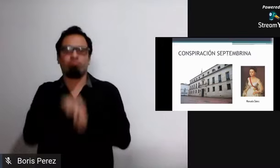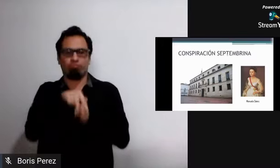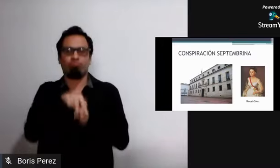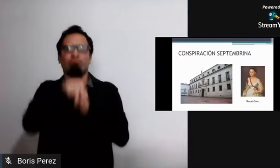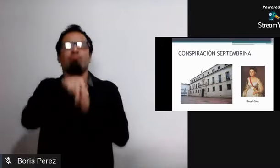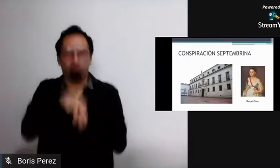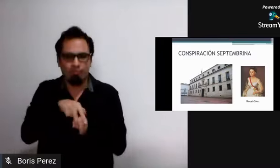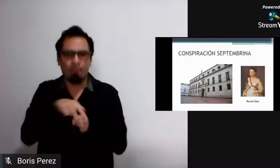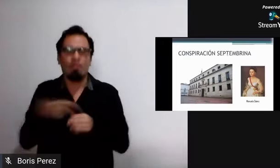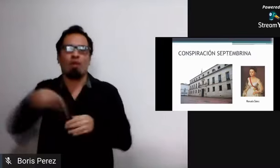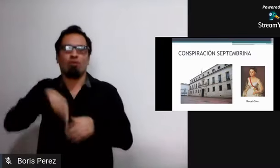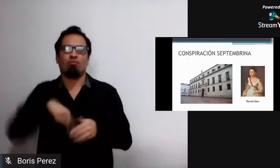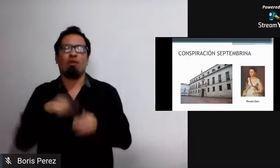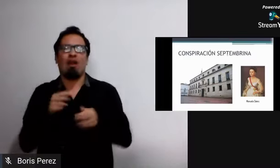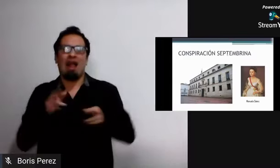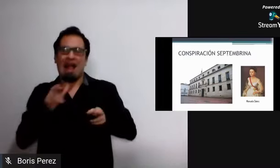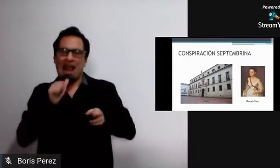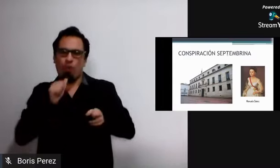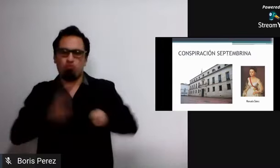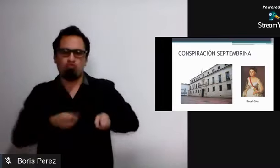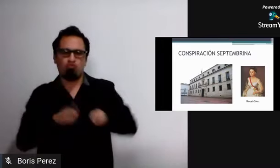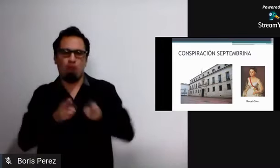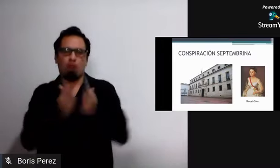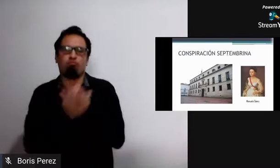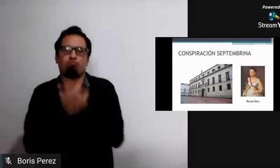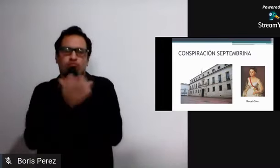sobrevivir. Sin embargo,